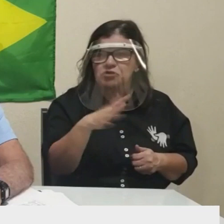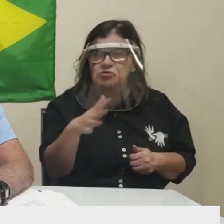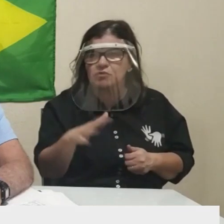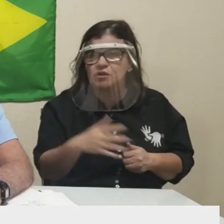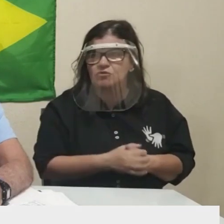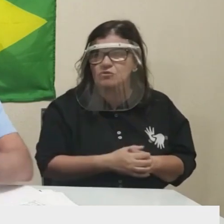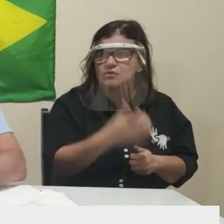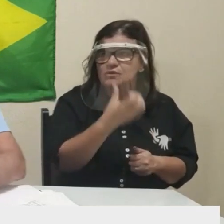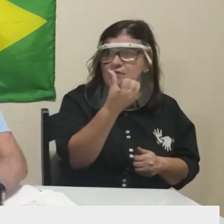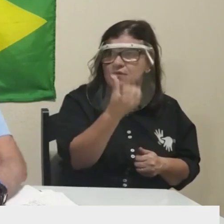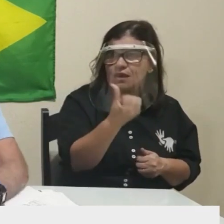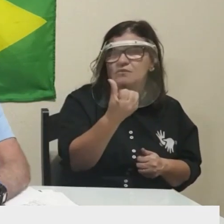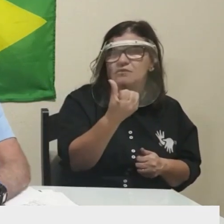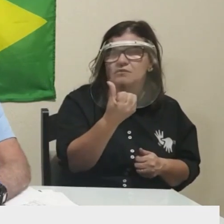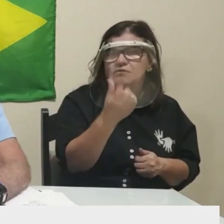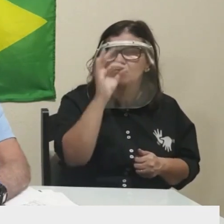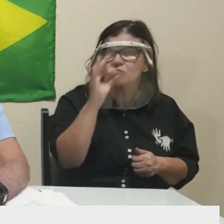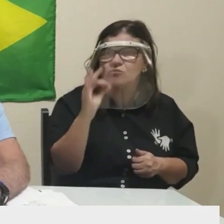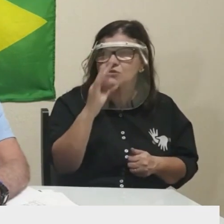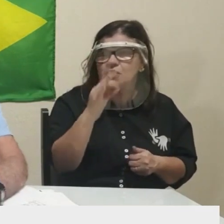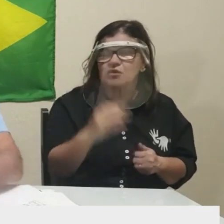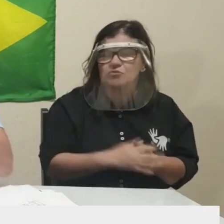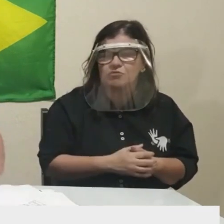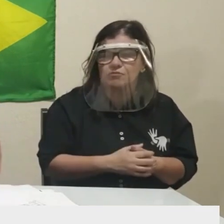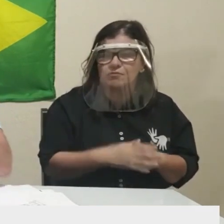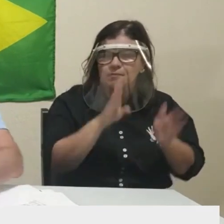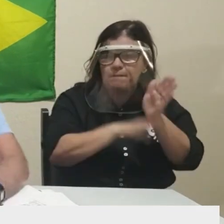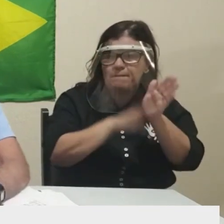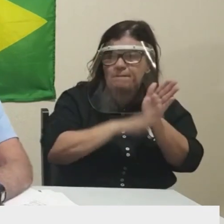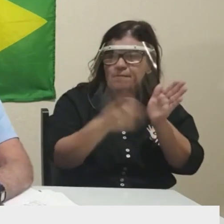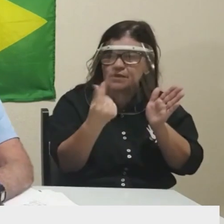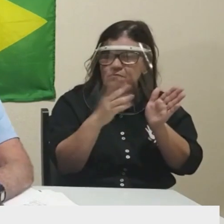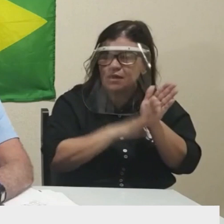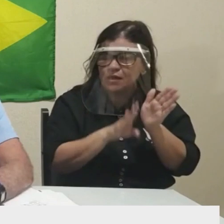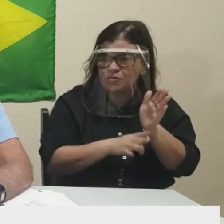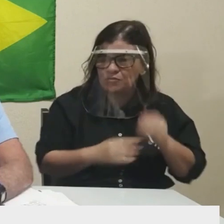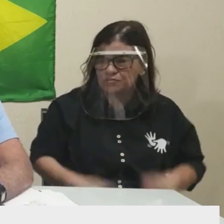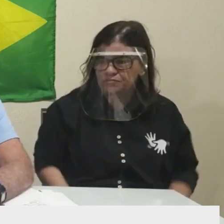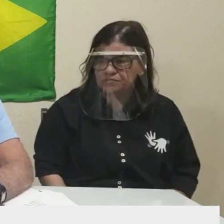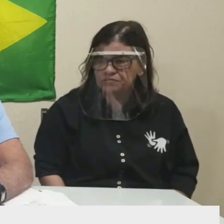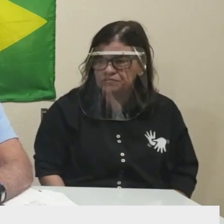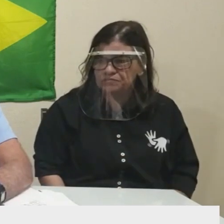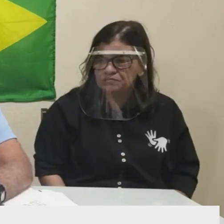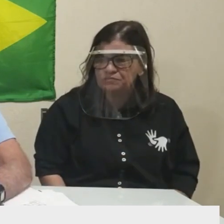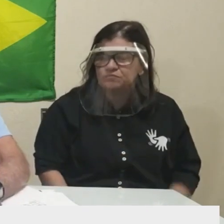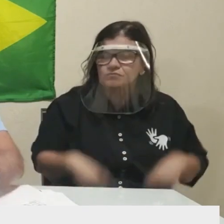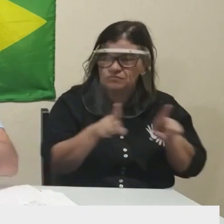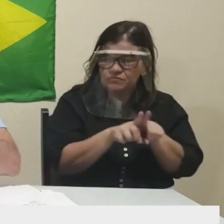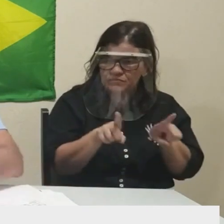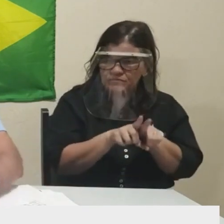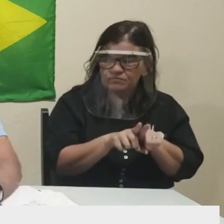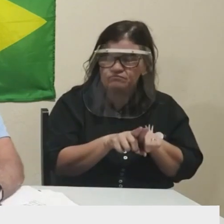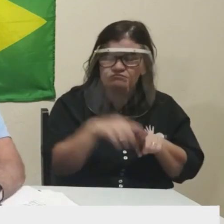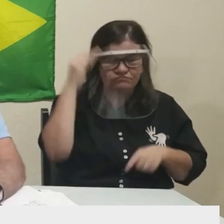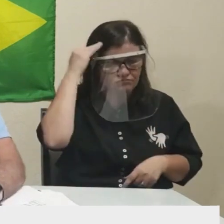Meia dúzia pulverizações. Estou mandando aqui, é mais barata. Resolvemos uma questão também com a Tereza Cristina, ministra da Agricultura, que